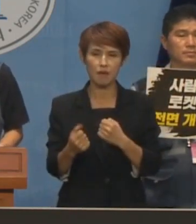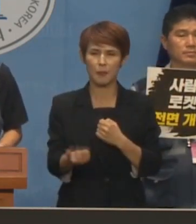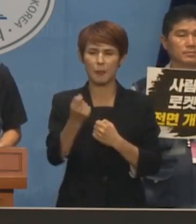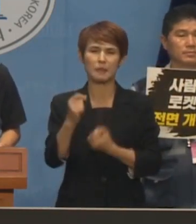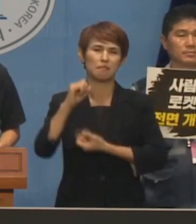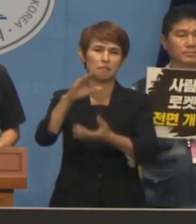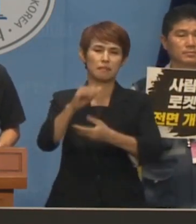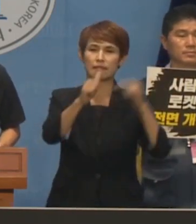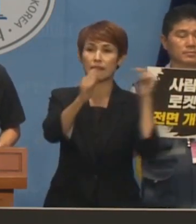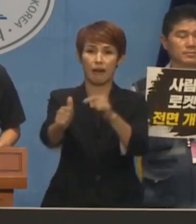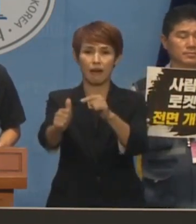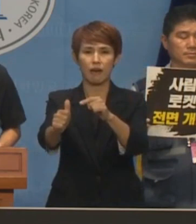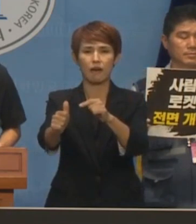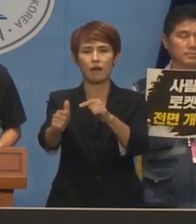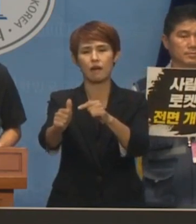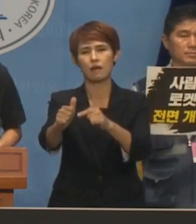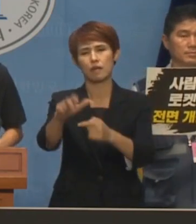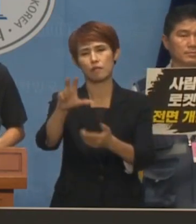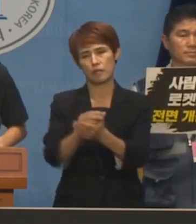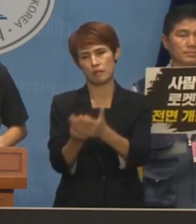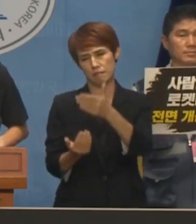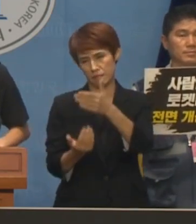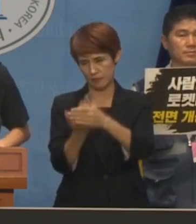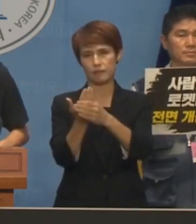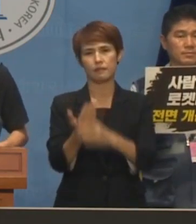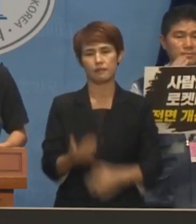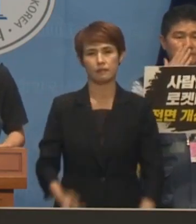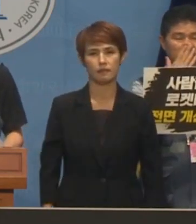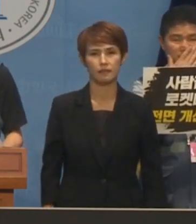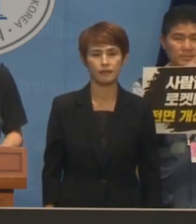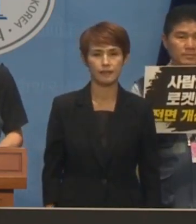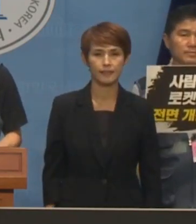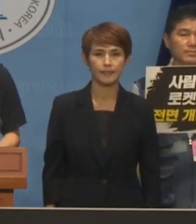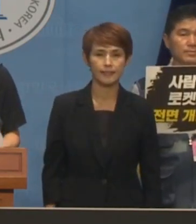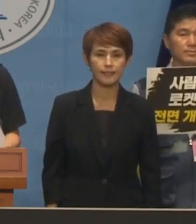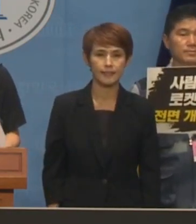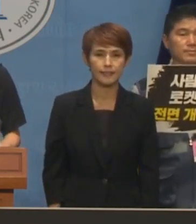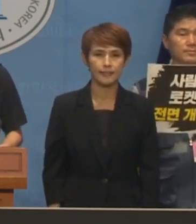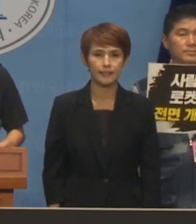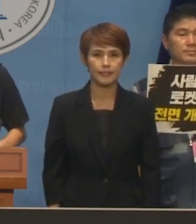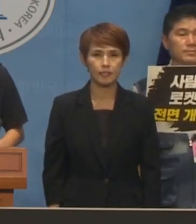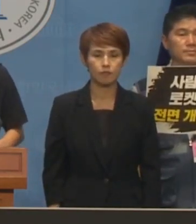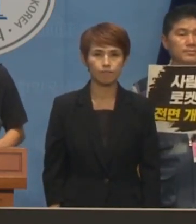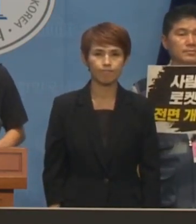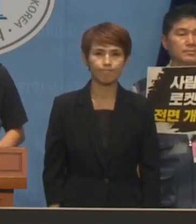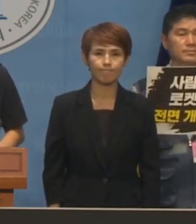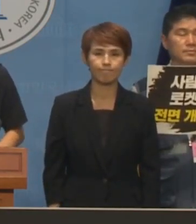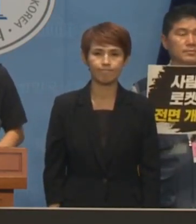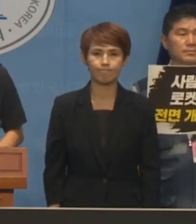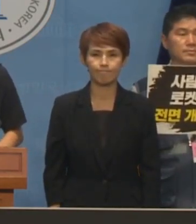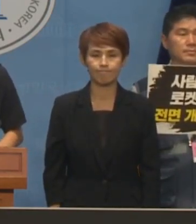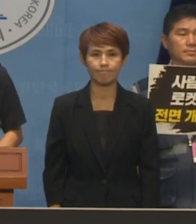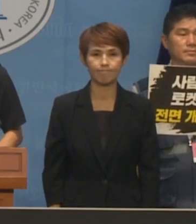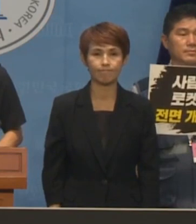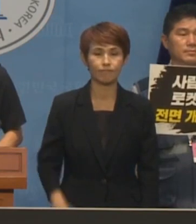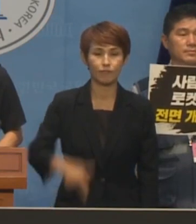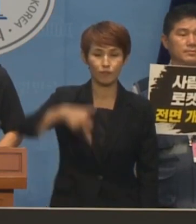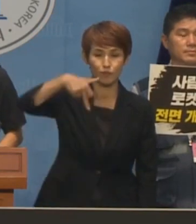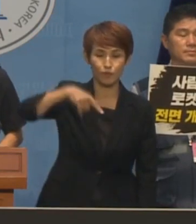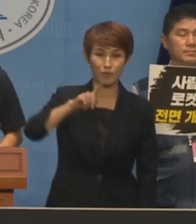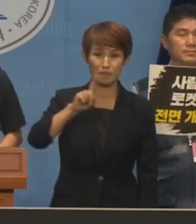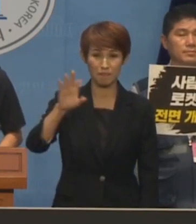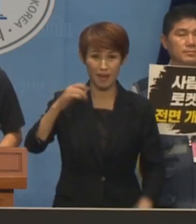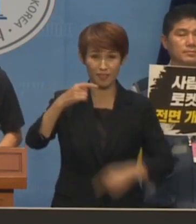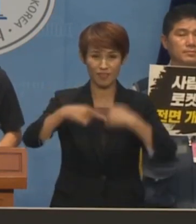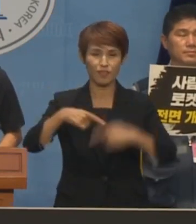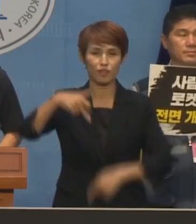나은 또 하나의 참사입니다 어 첫 번째 말씀부터 어 청해 드릴 수 있도록 하겠습니다